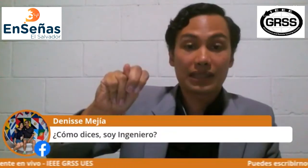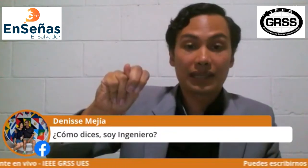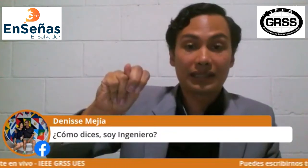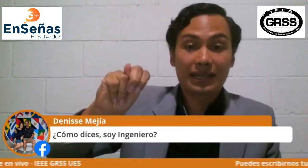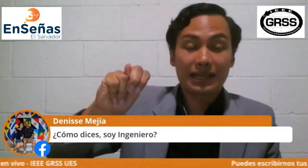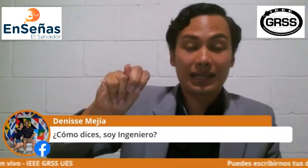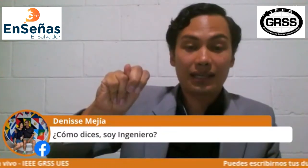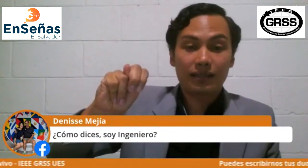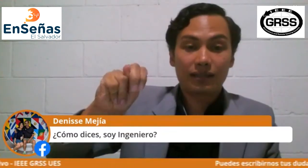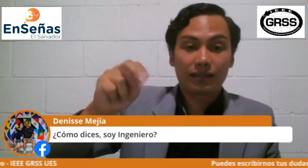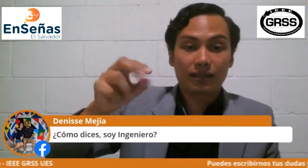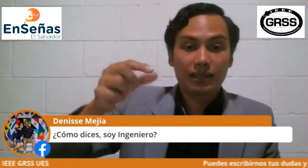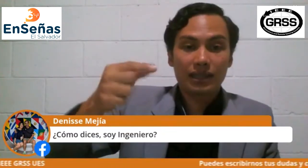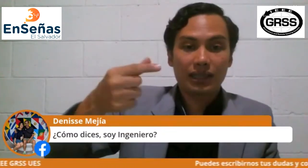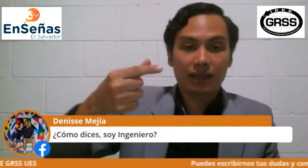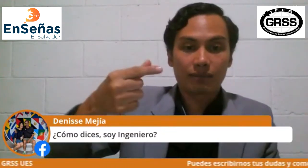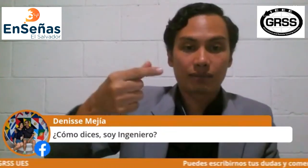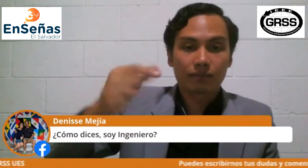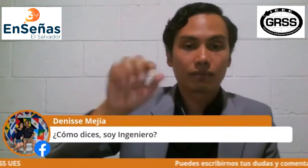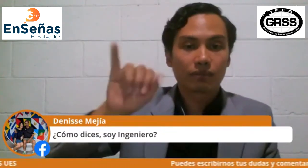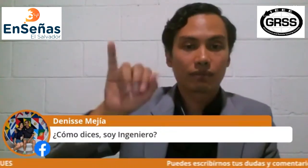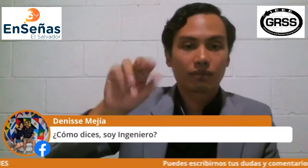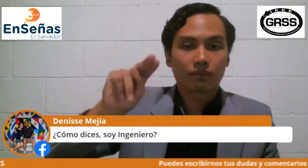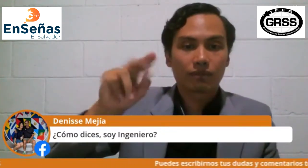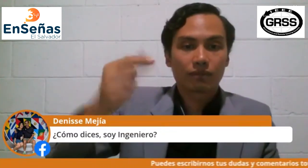esta es la letra N y G.